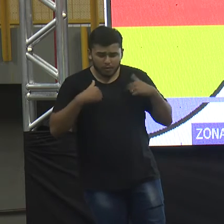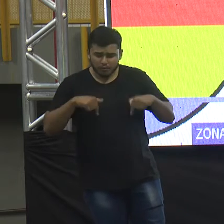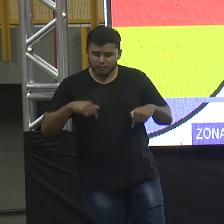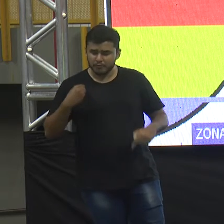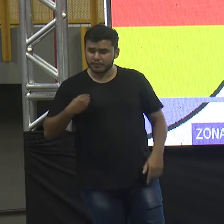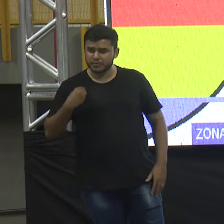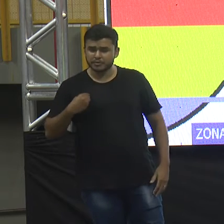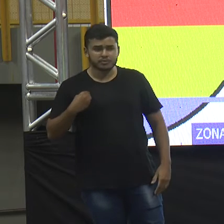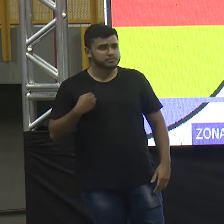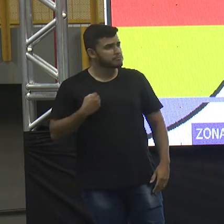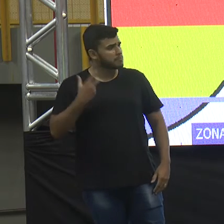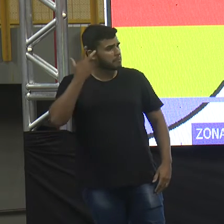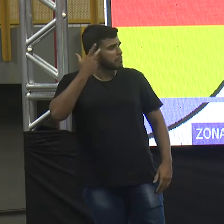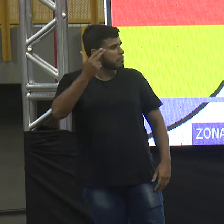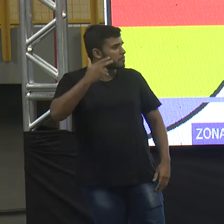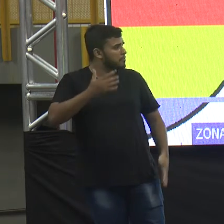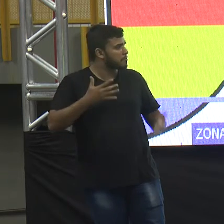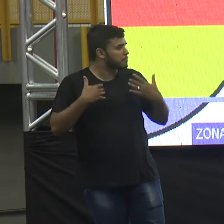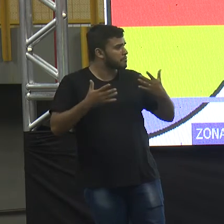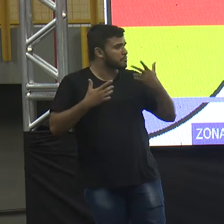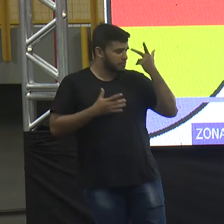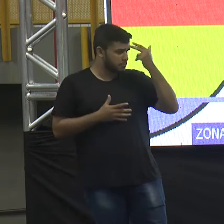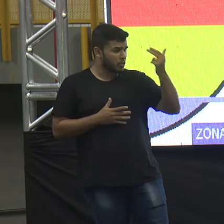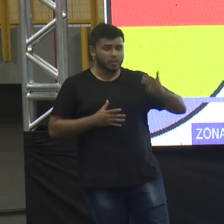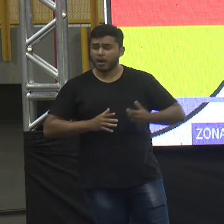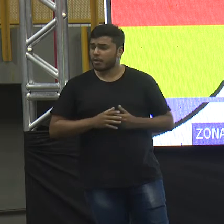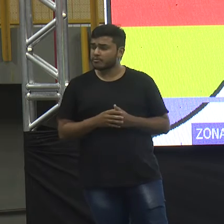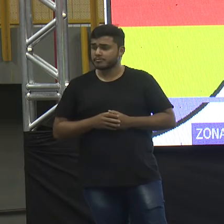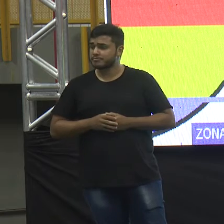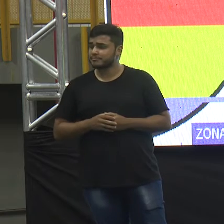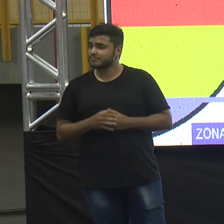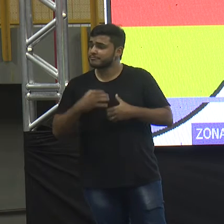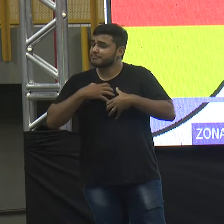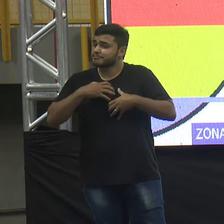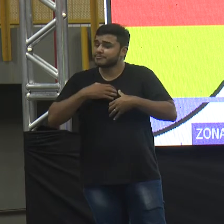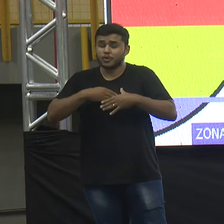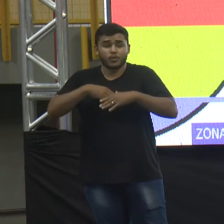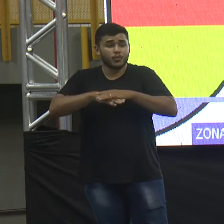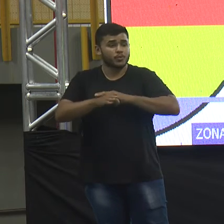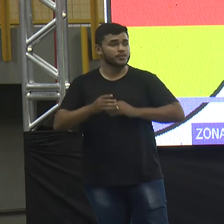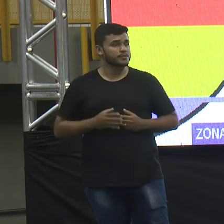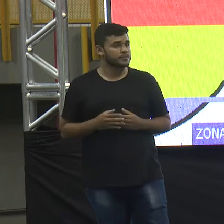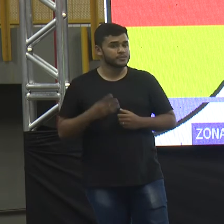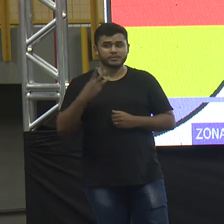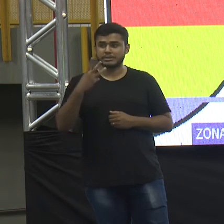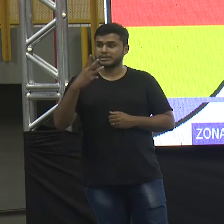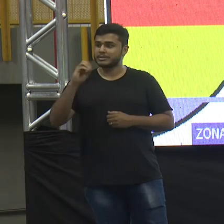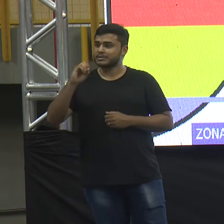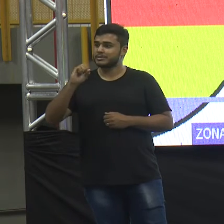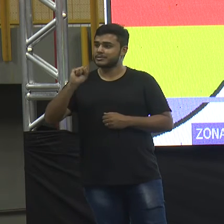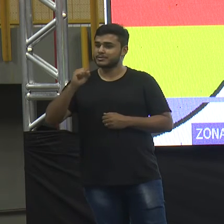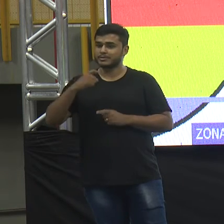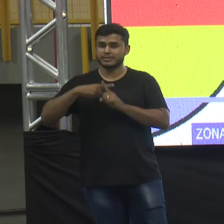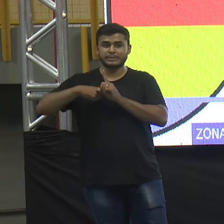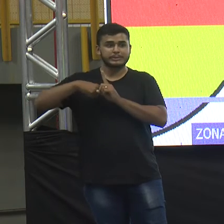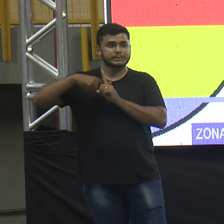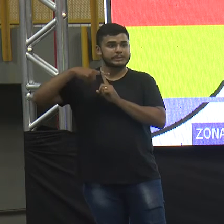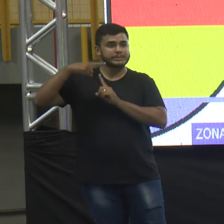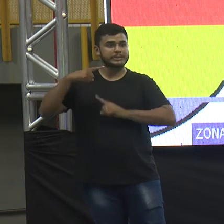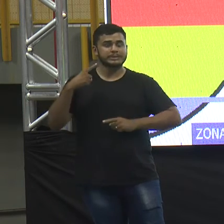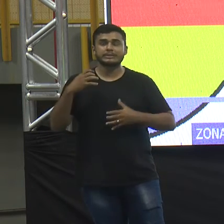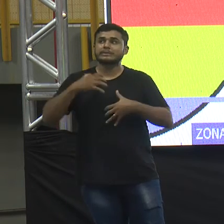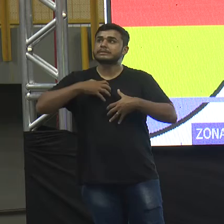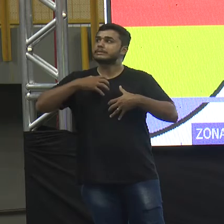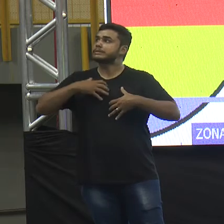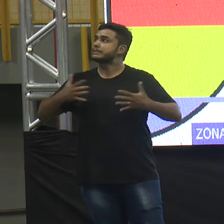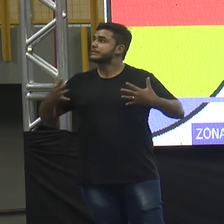O bicho não está sentindo não. Diz, normal. Qual a temperatura? Diz, 38, sensação térmica de 45.